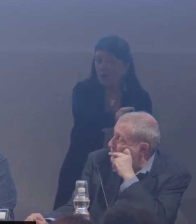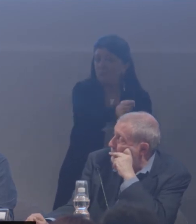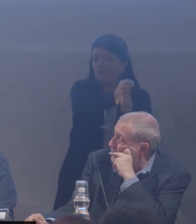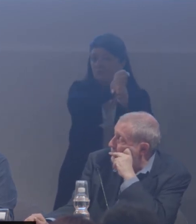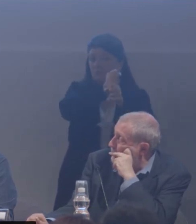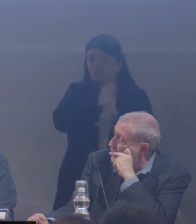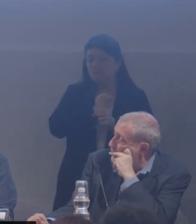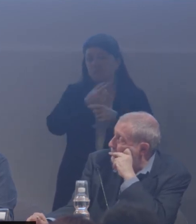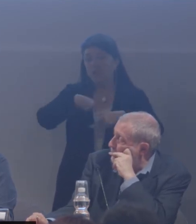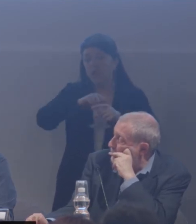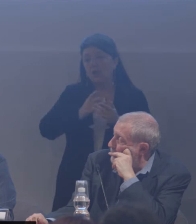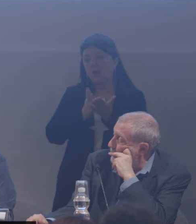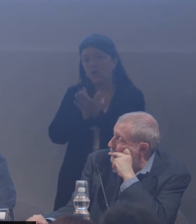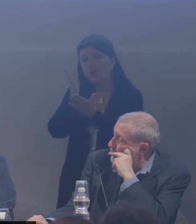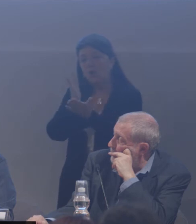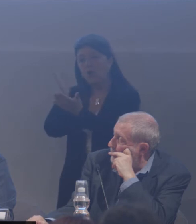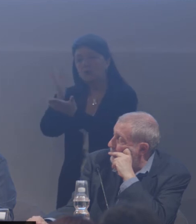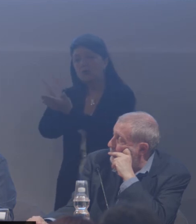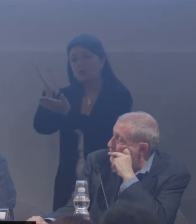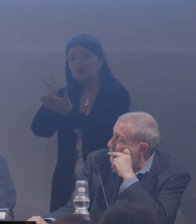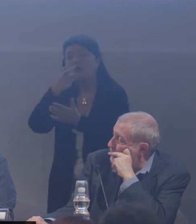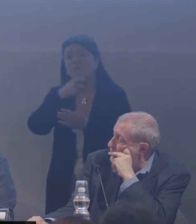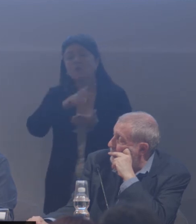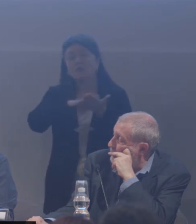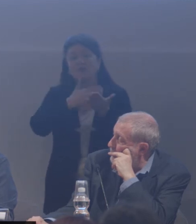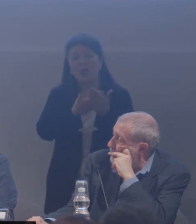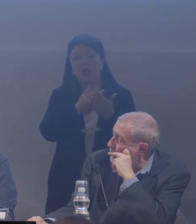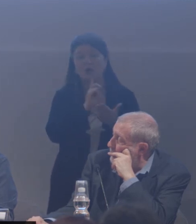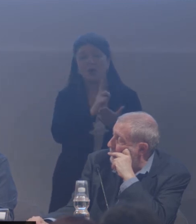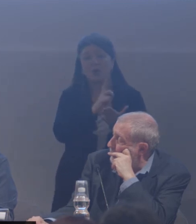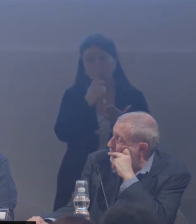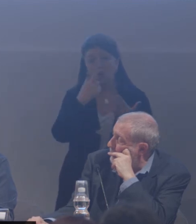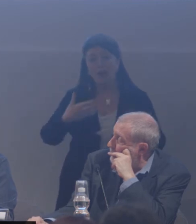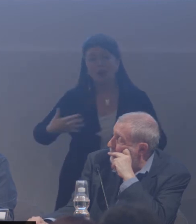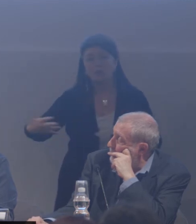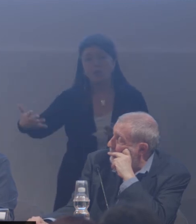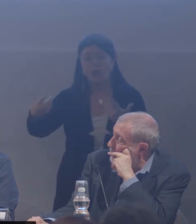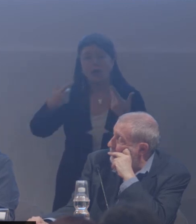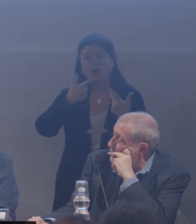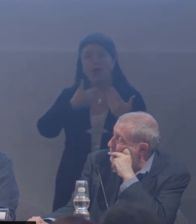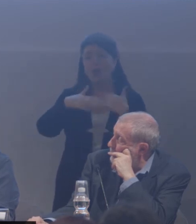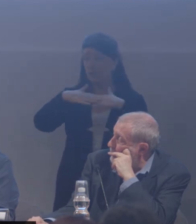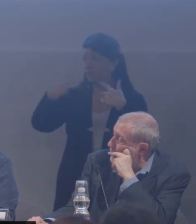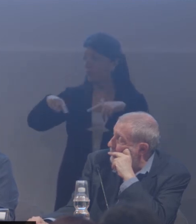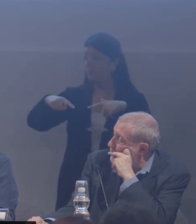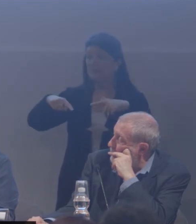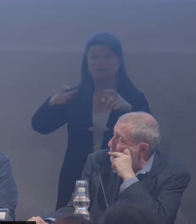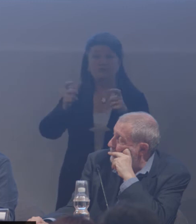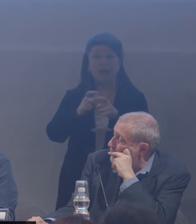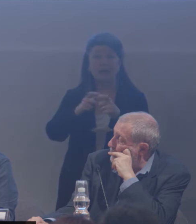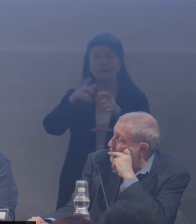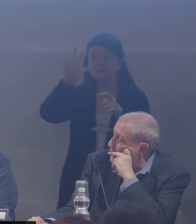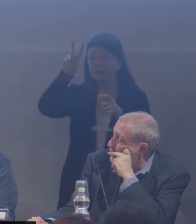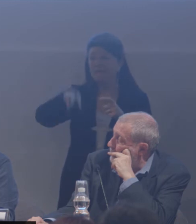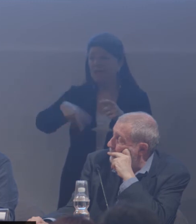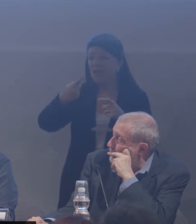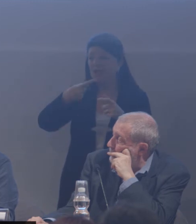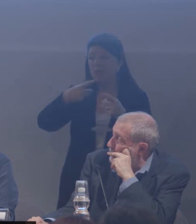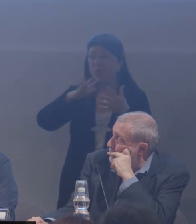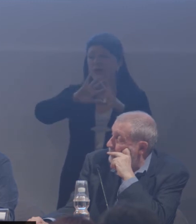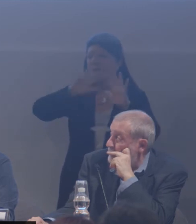ideali sono tuttora attuali, soprattutto in un paese che in certi momenti appare